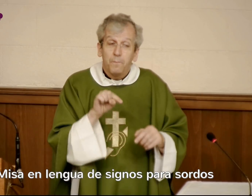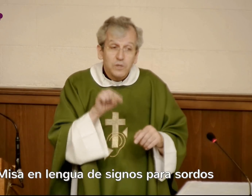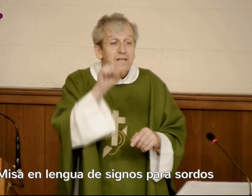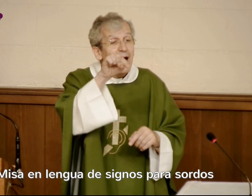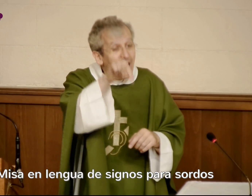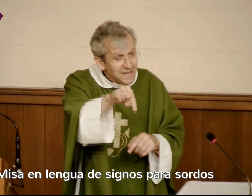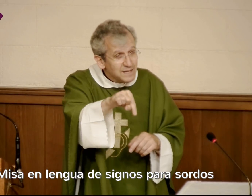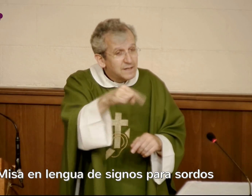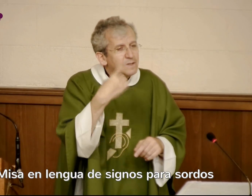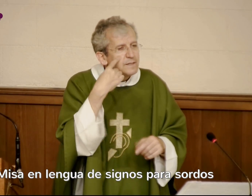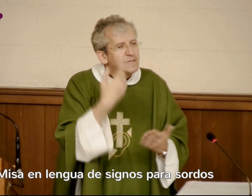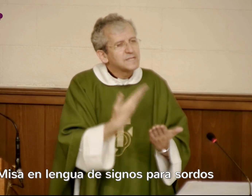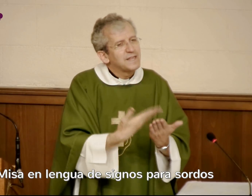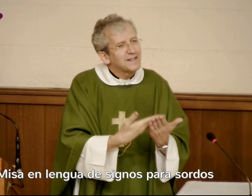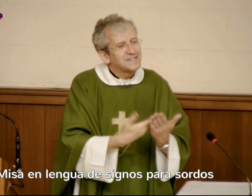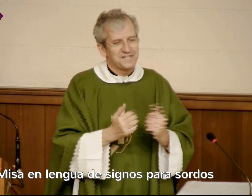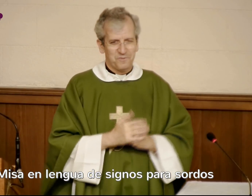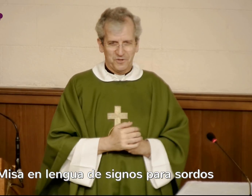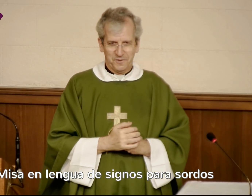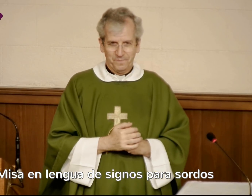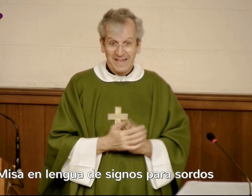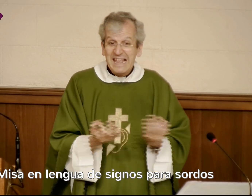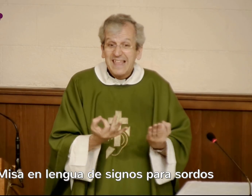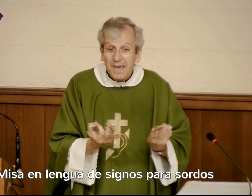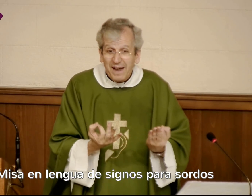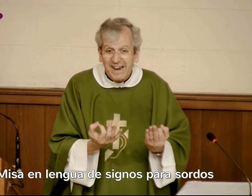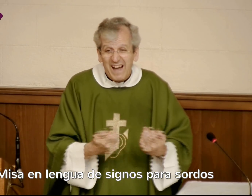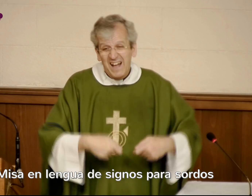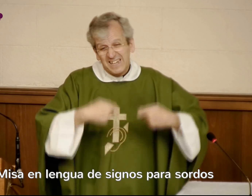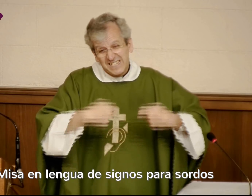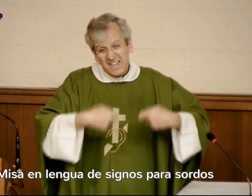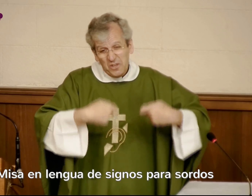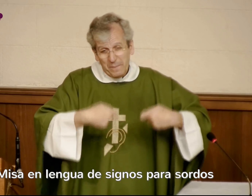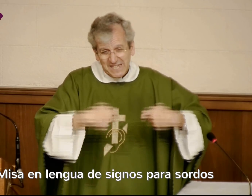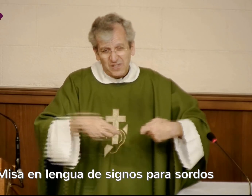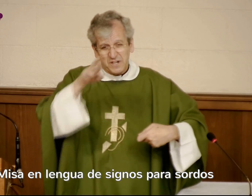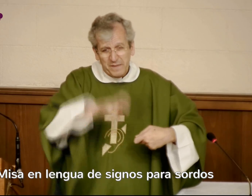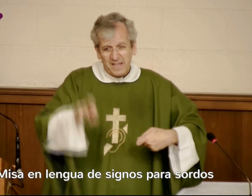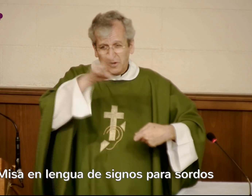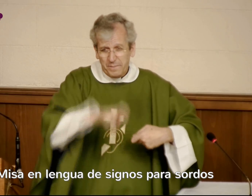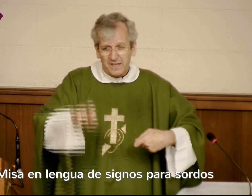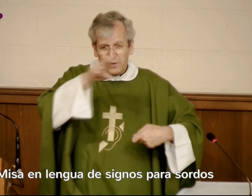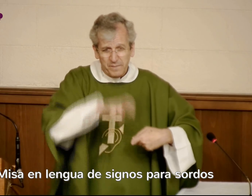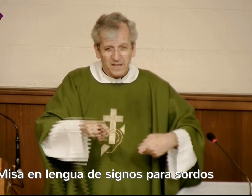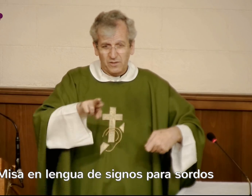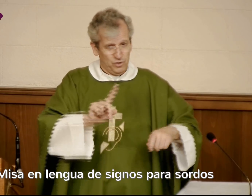pues ahí tienes que dar testimonio. ¿De qué manera? ¿Siendo pesado, repitiendo?